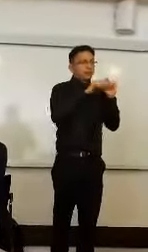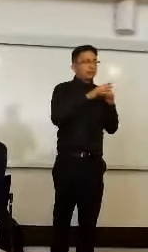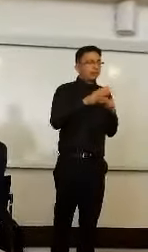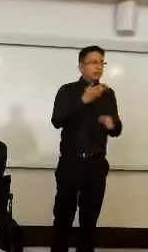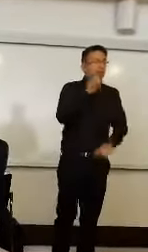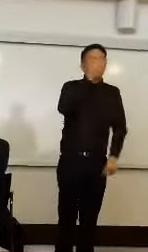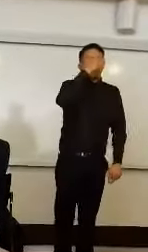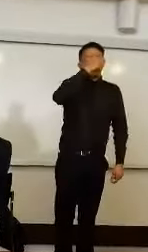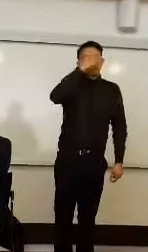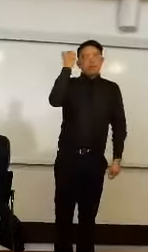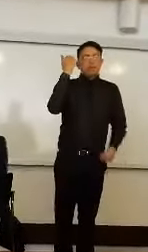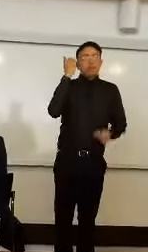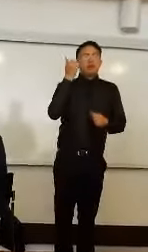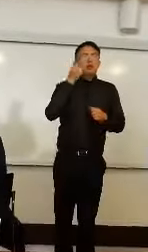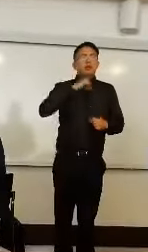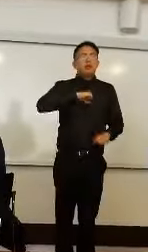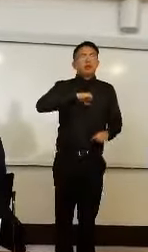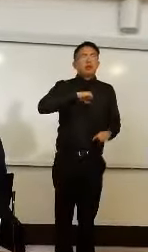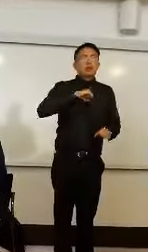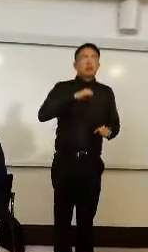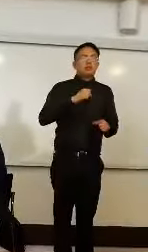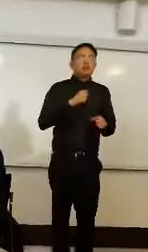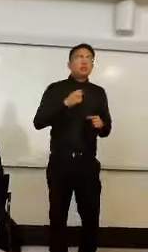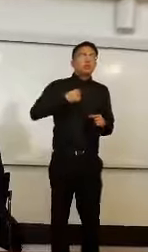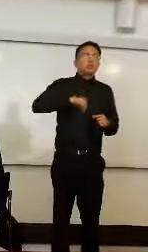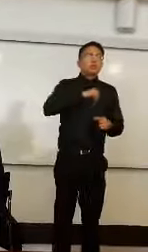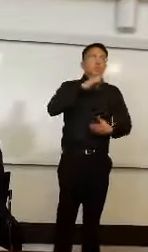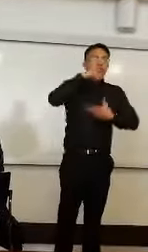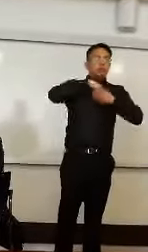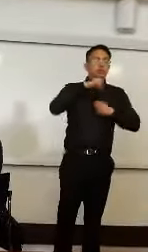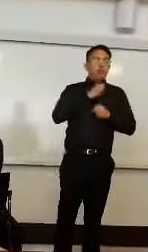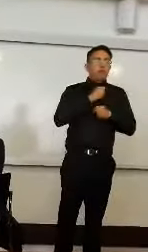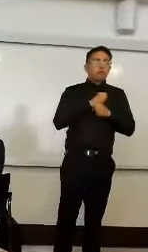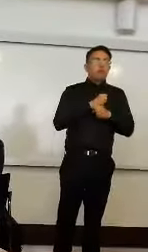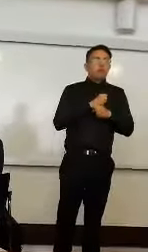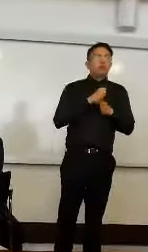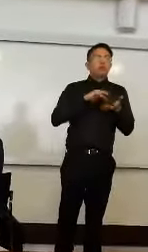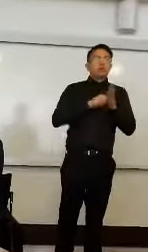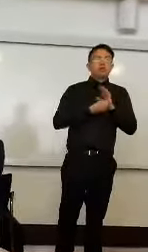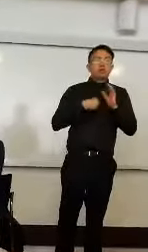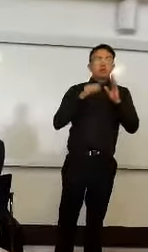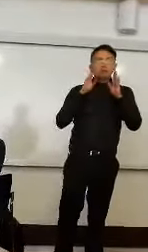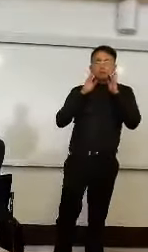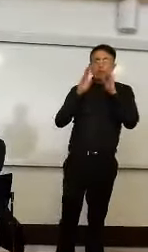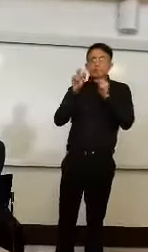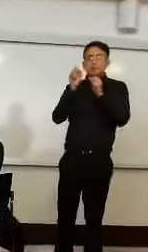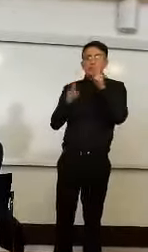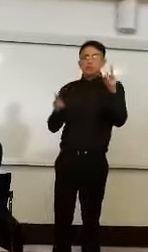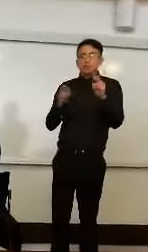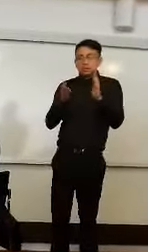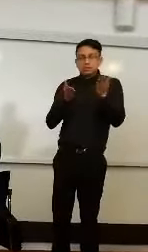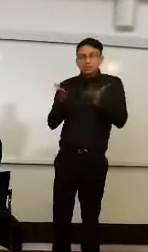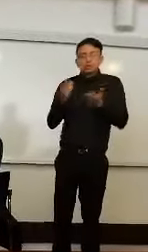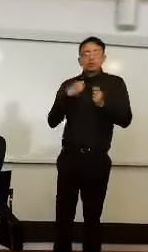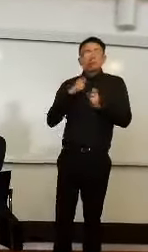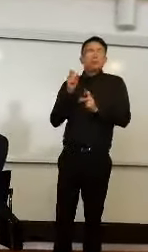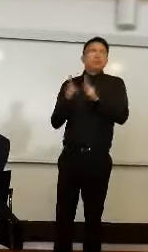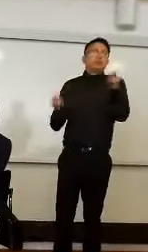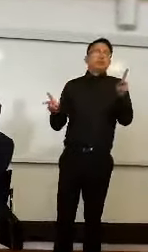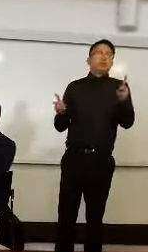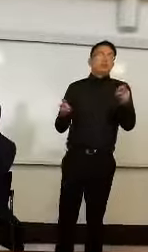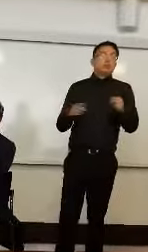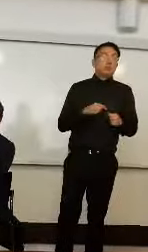derechos, nos olvidamos que somos funcionarios o servidores públicos y que tenemos un deber con las personas, un deber de servicio con las personas.